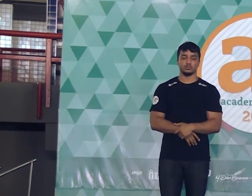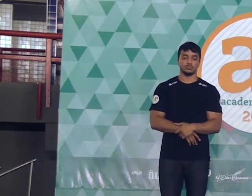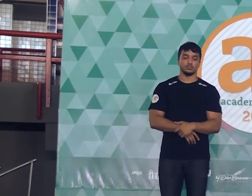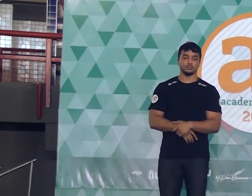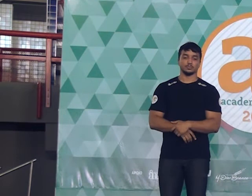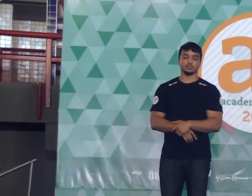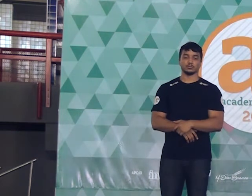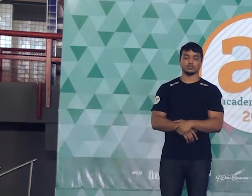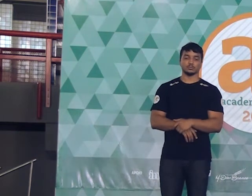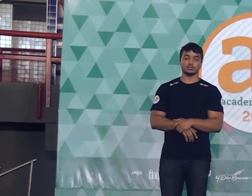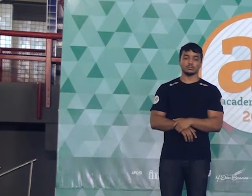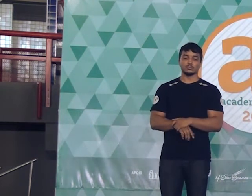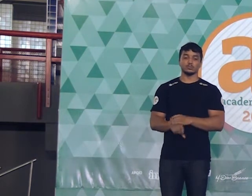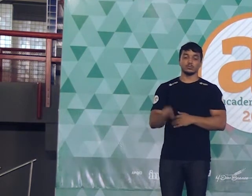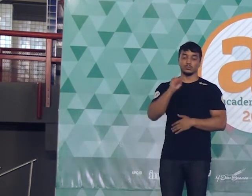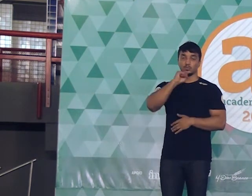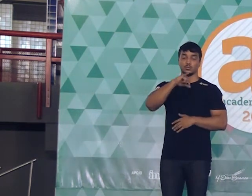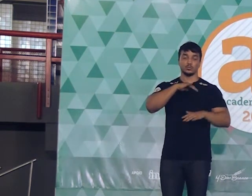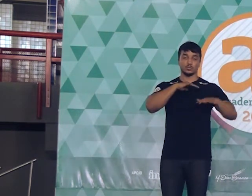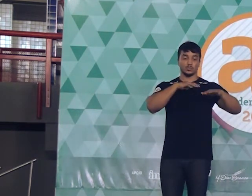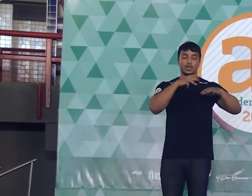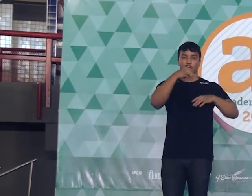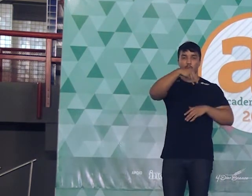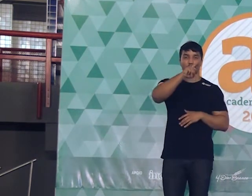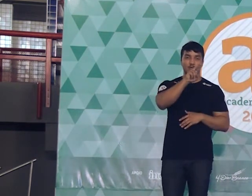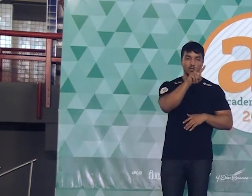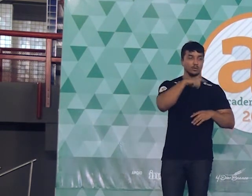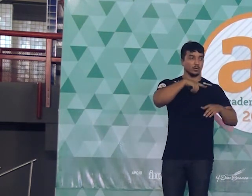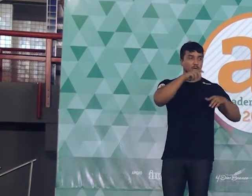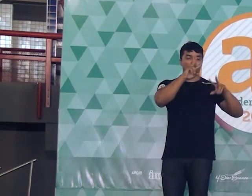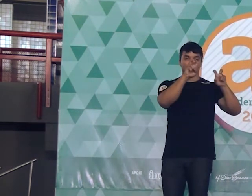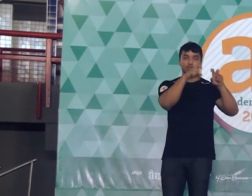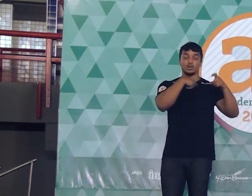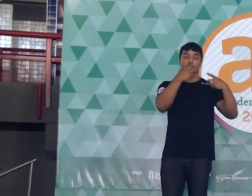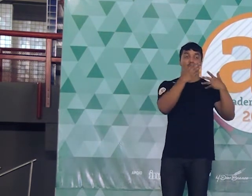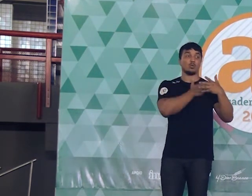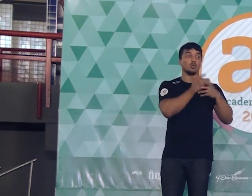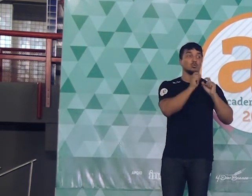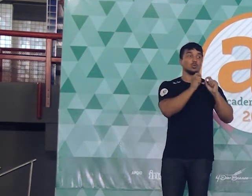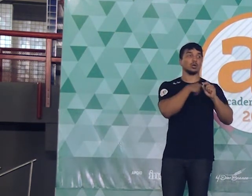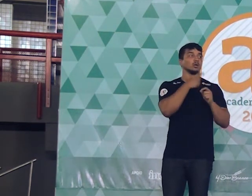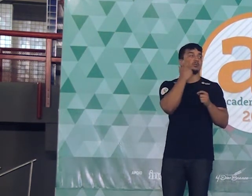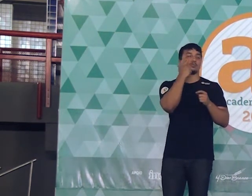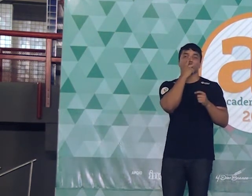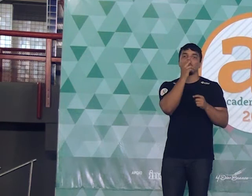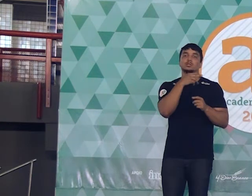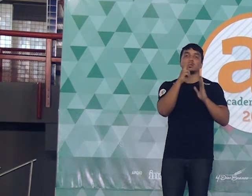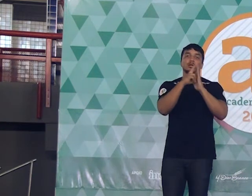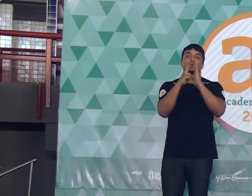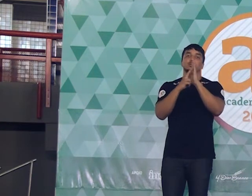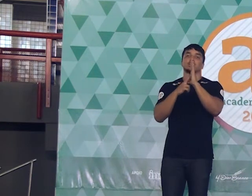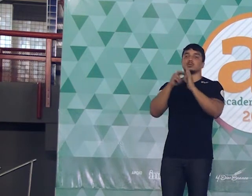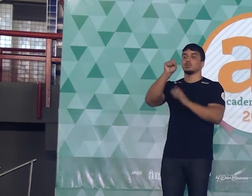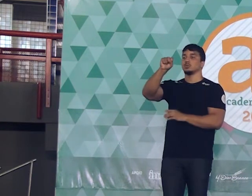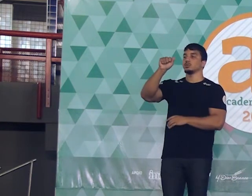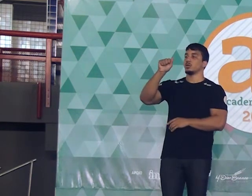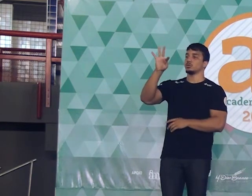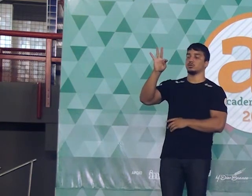gente tiver uma questão de movimento uniformemente variado, eu gosto sempre de brincar falando da regra do